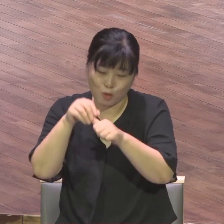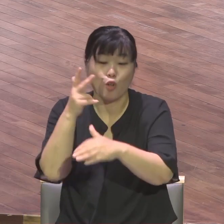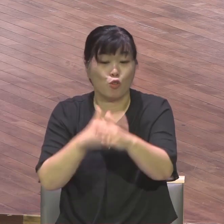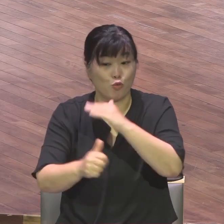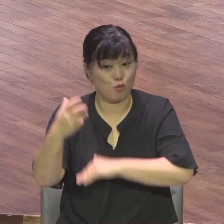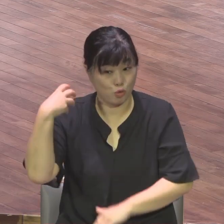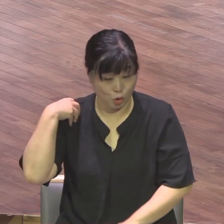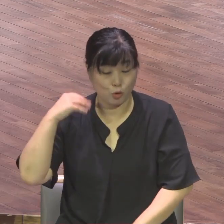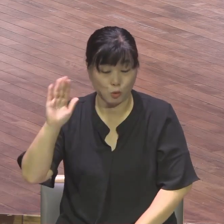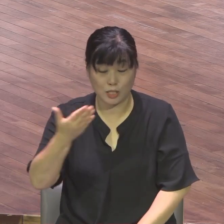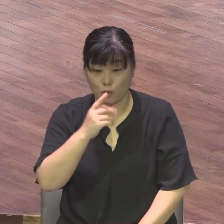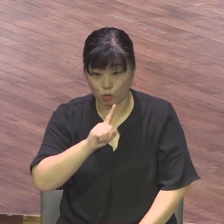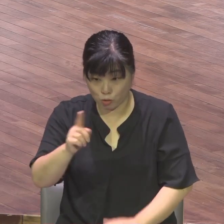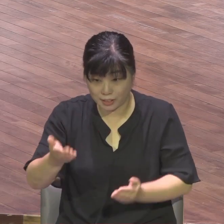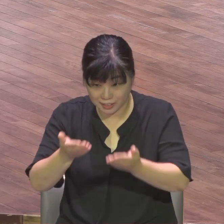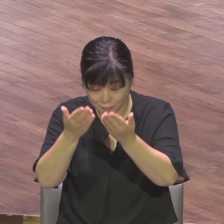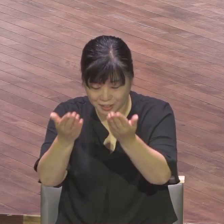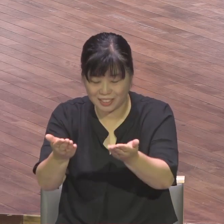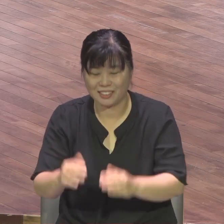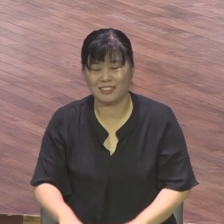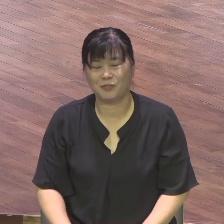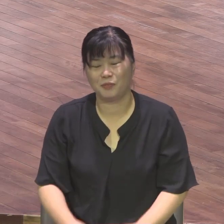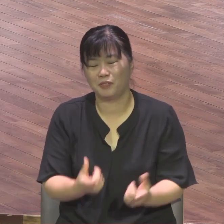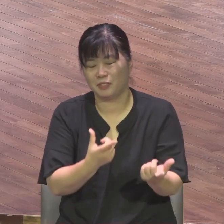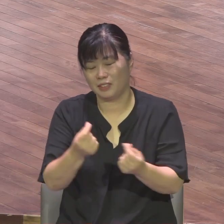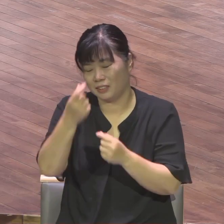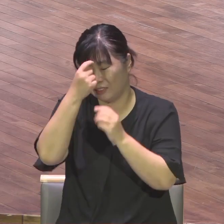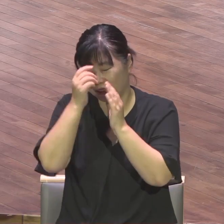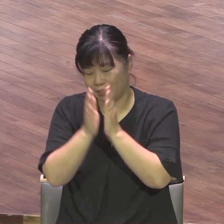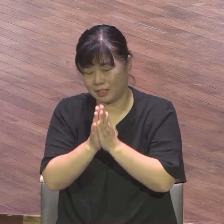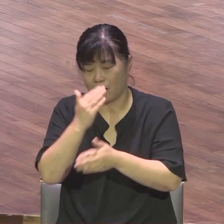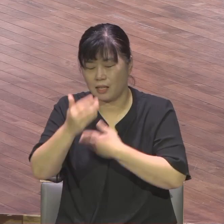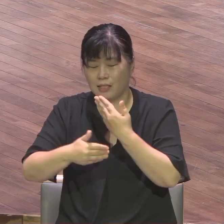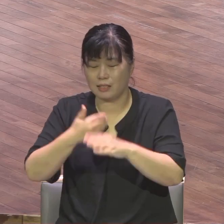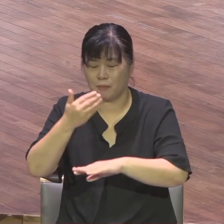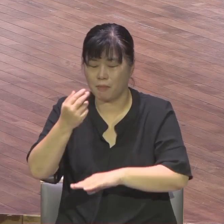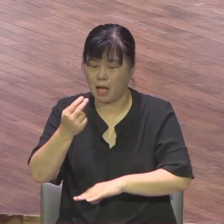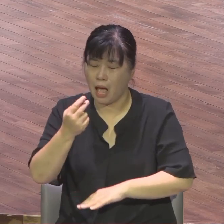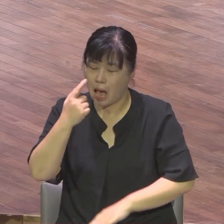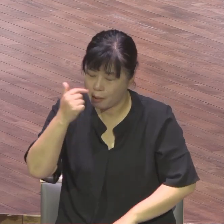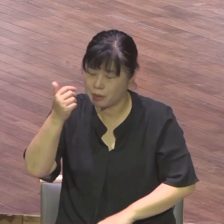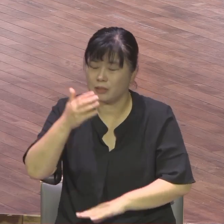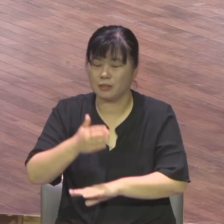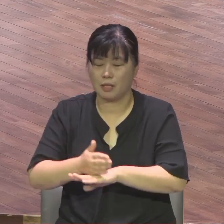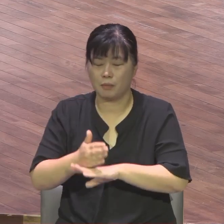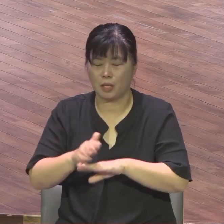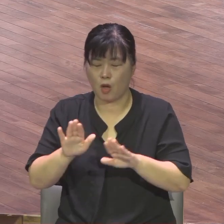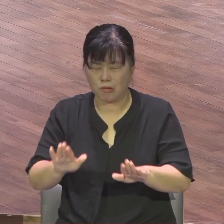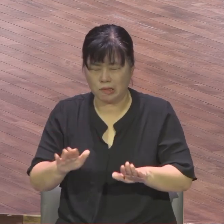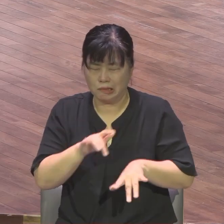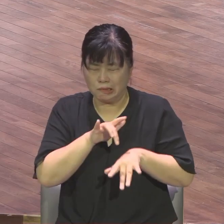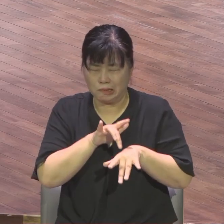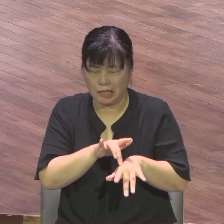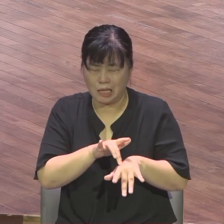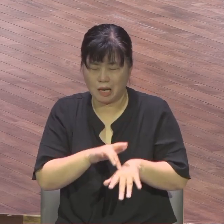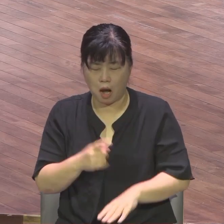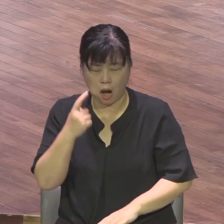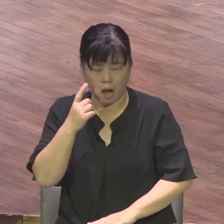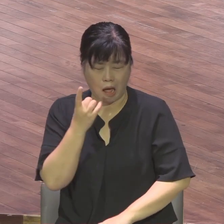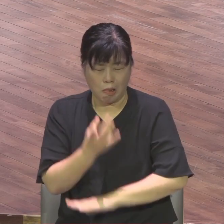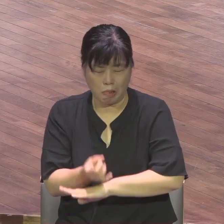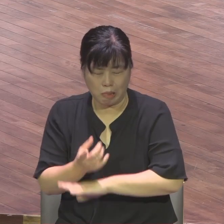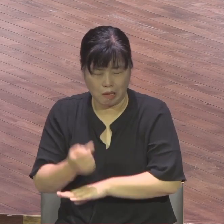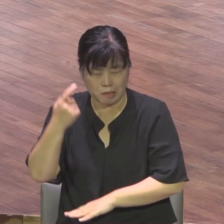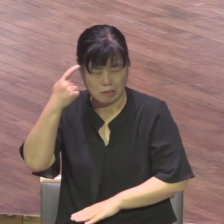기도합시다. 아버지 하나님, 우리 영계 모든 성도들 사단에게 속지 말고 사단에 뿌리는 가라지에 속지 말고